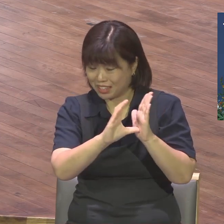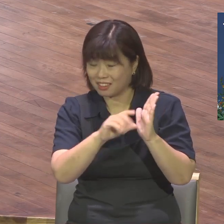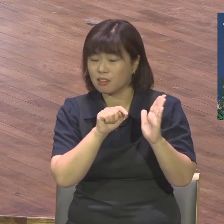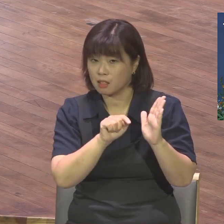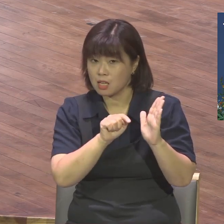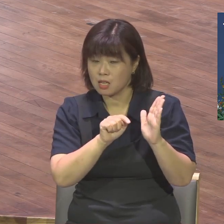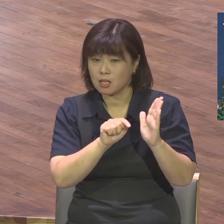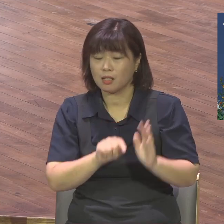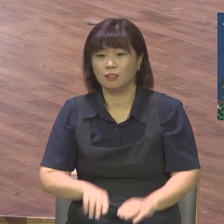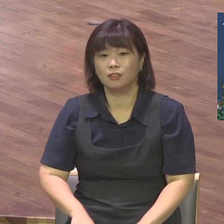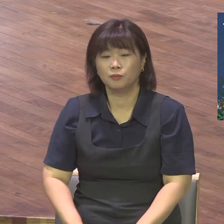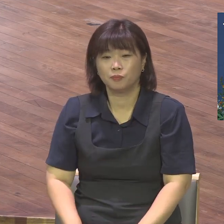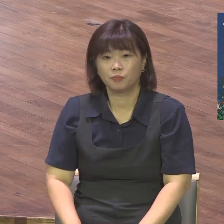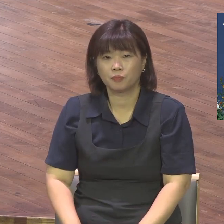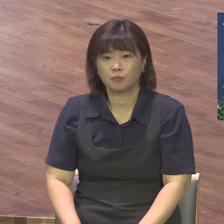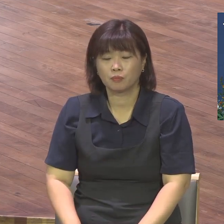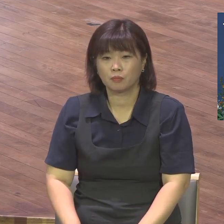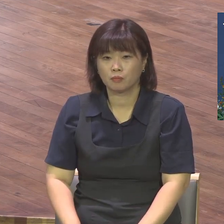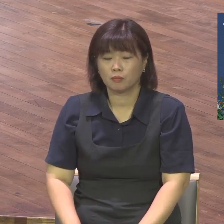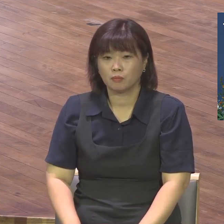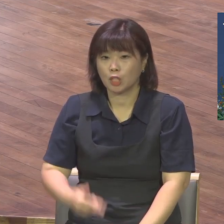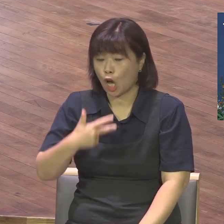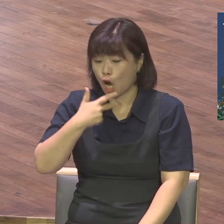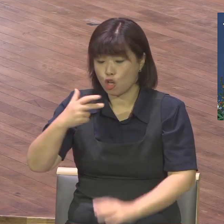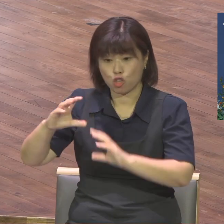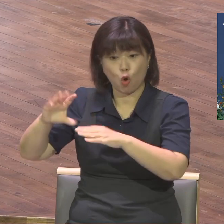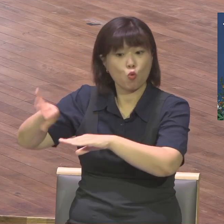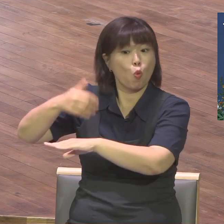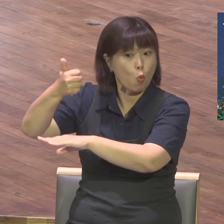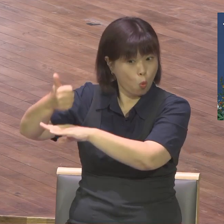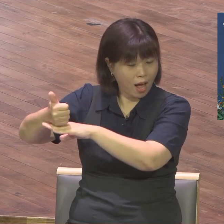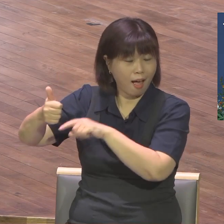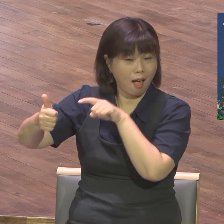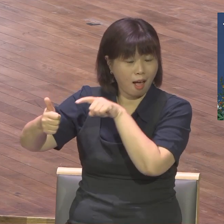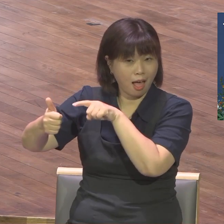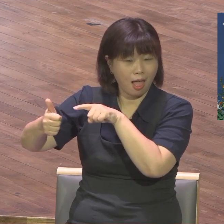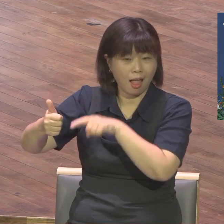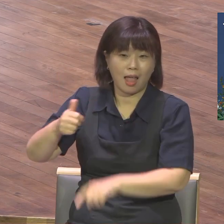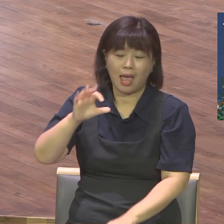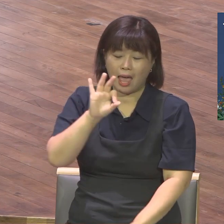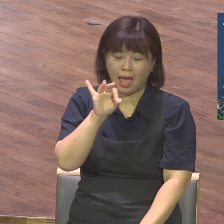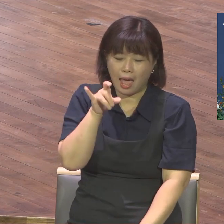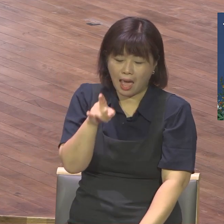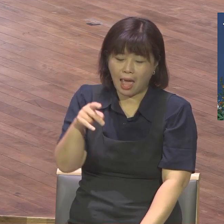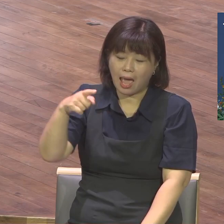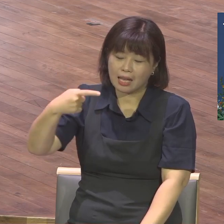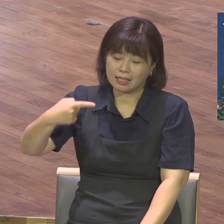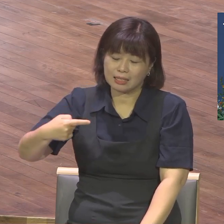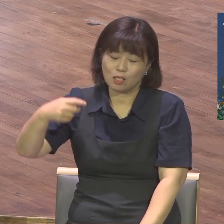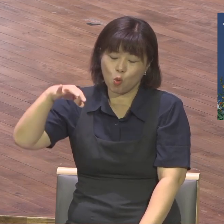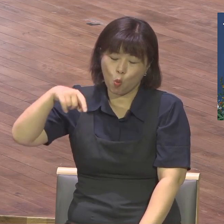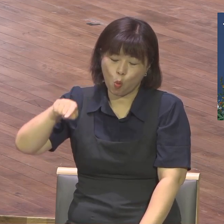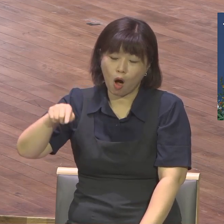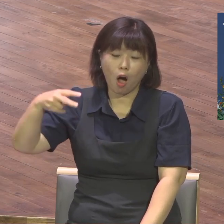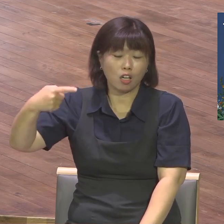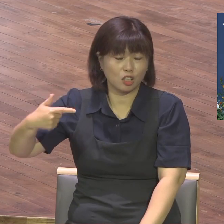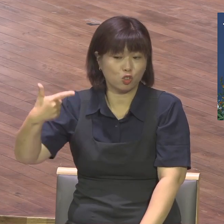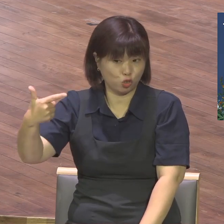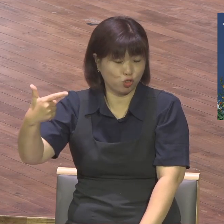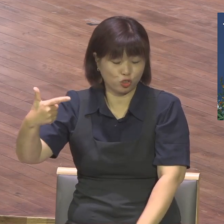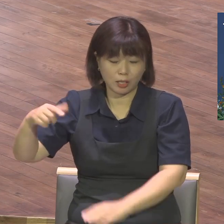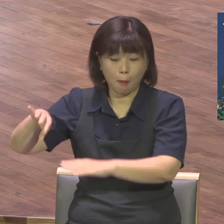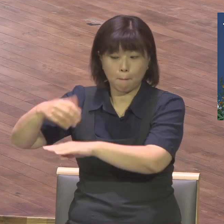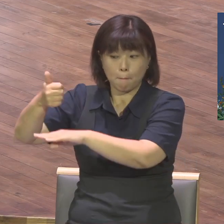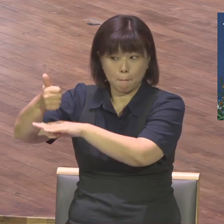요한 칼빈이 영국 왕 에드워드 6세가 즉위했을 때와 또 그